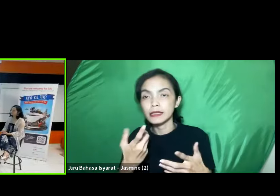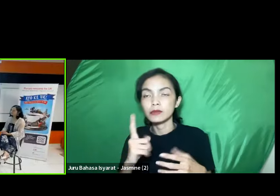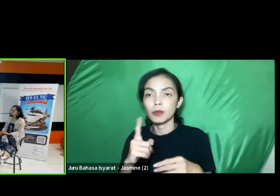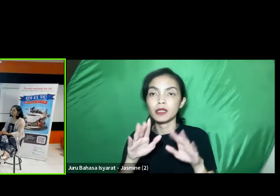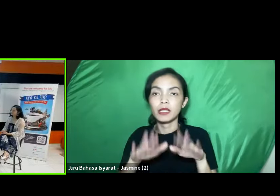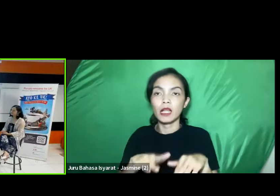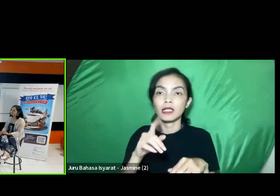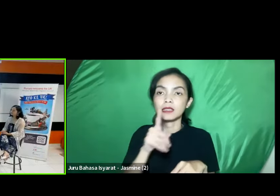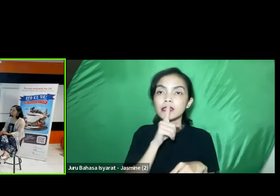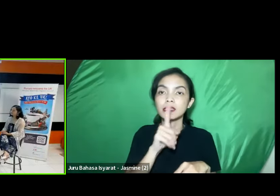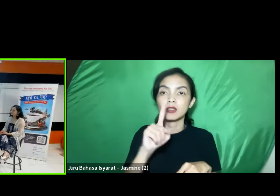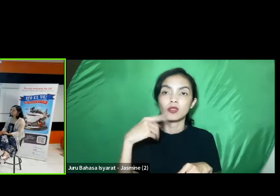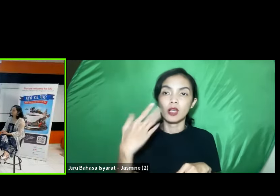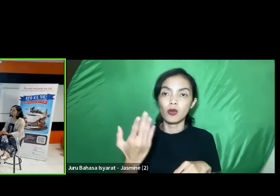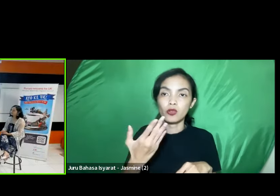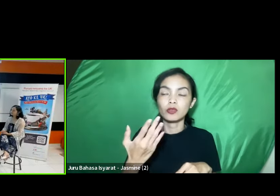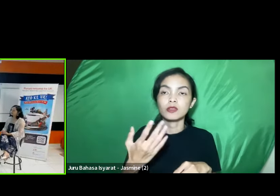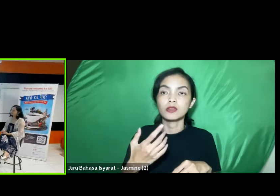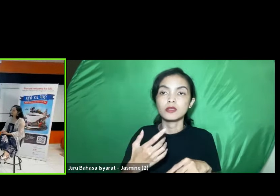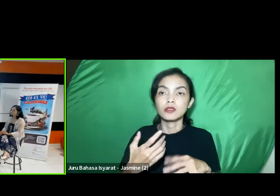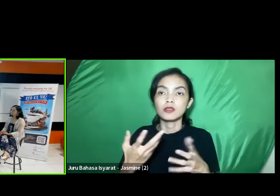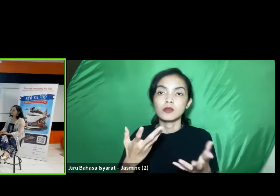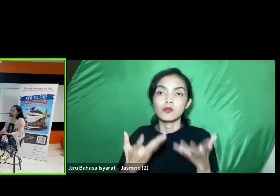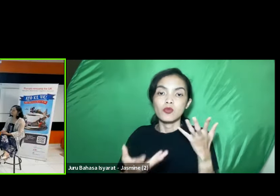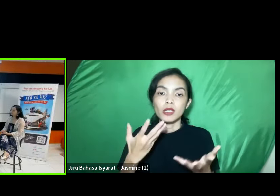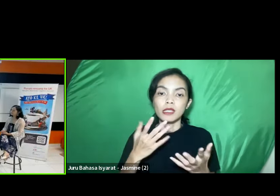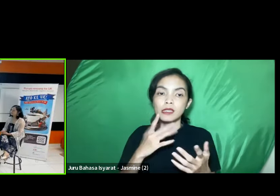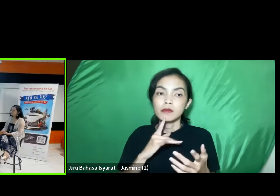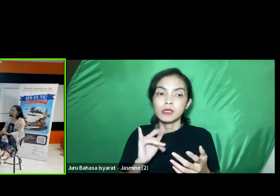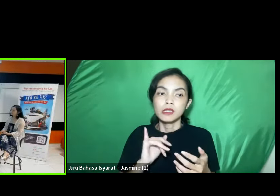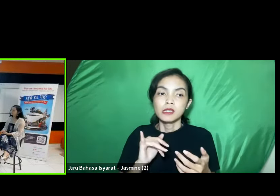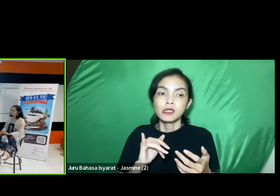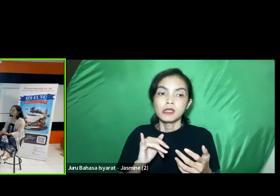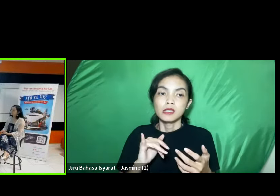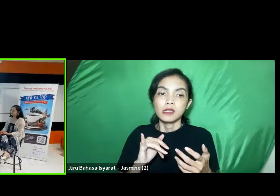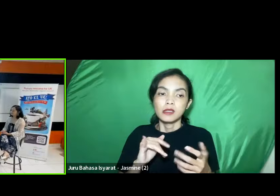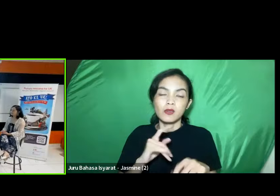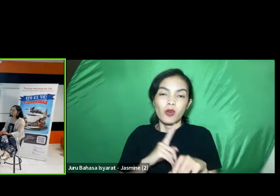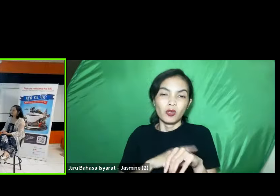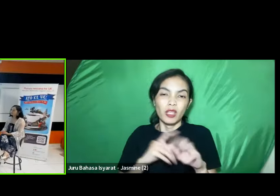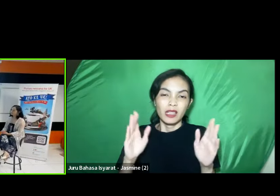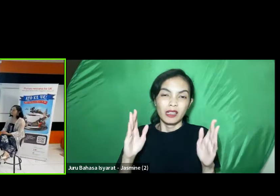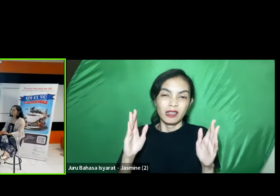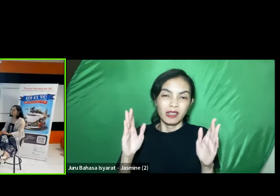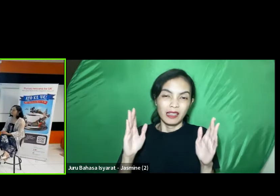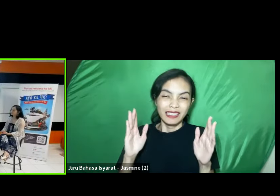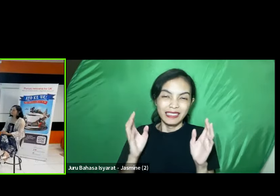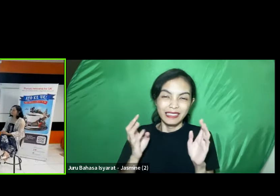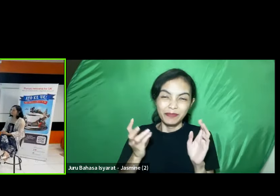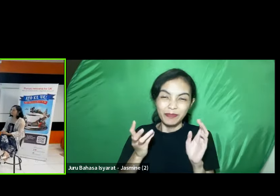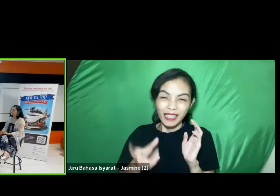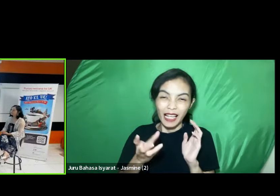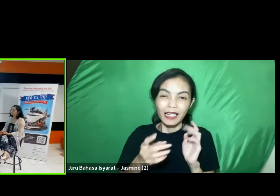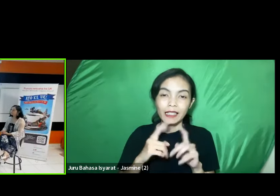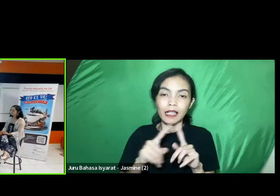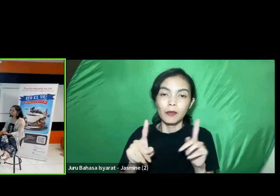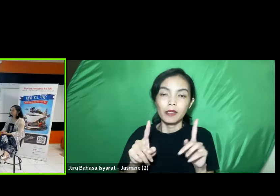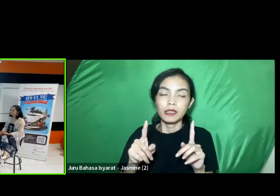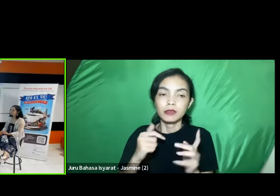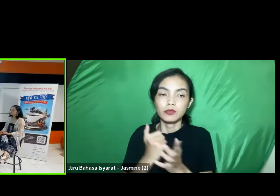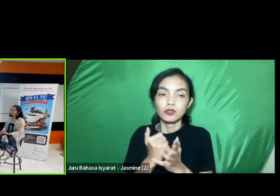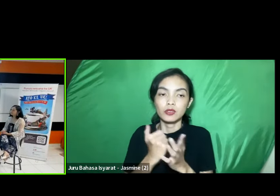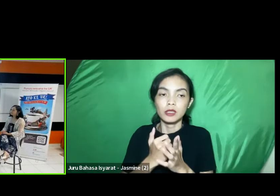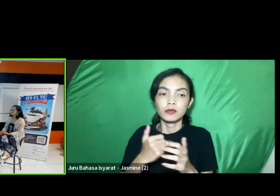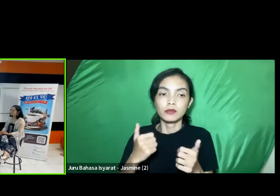tahun eh might look limited time tapi juga sebenarnya bisa di